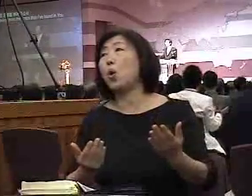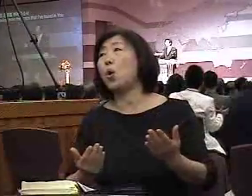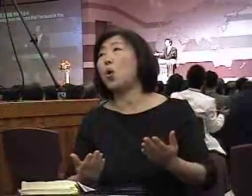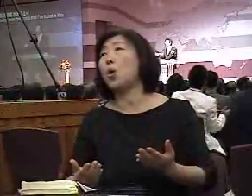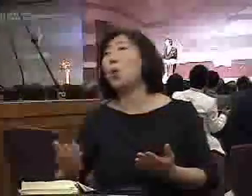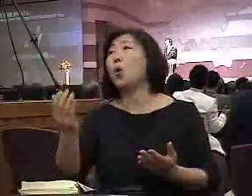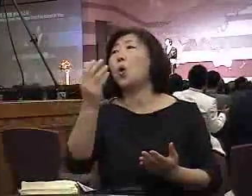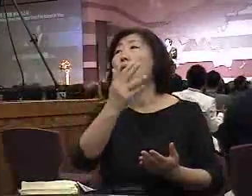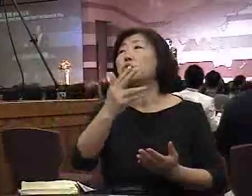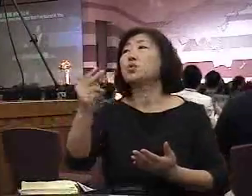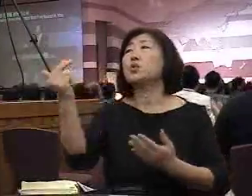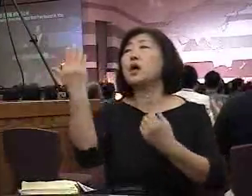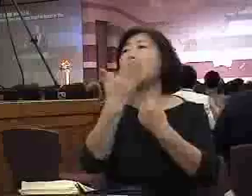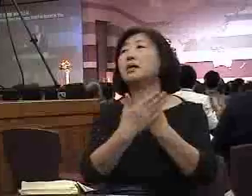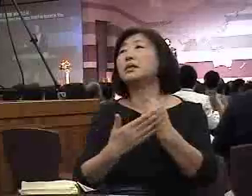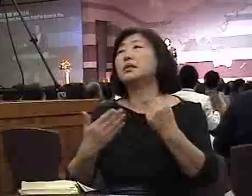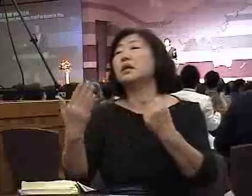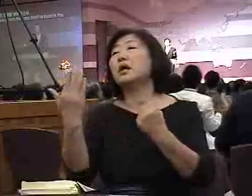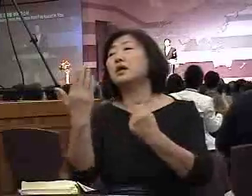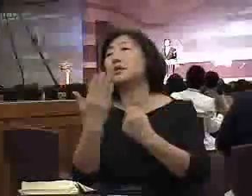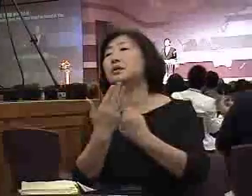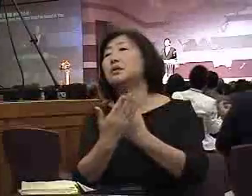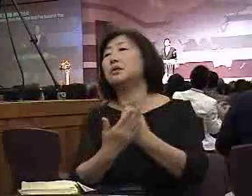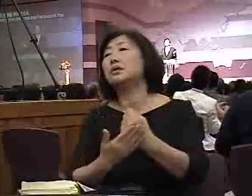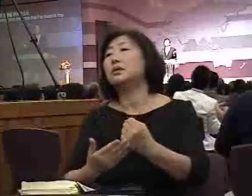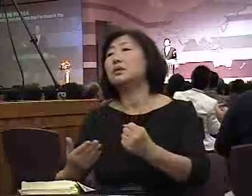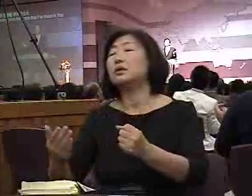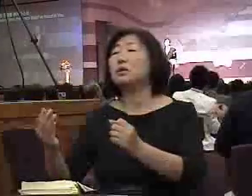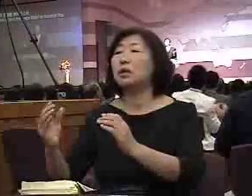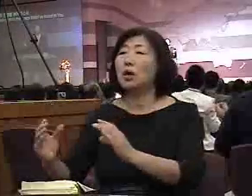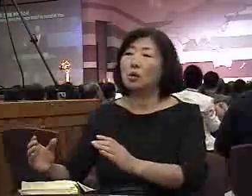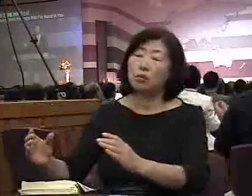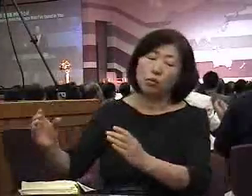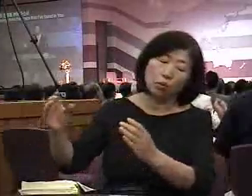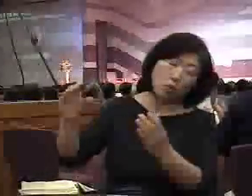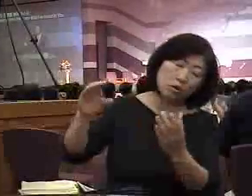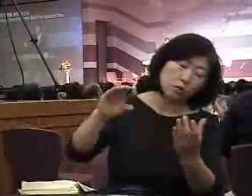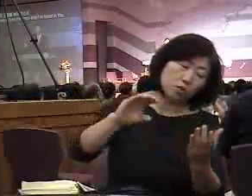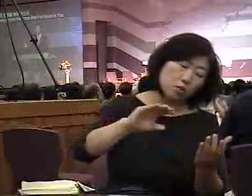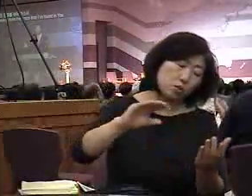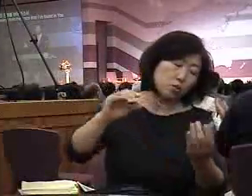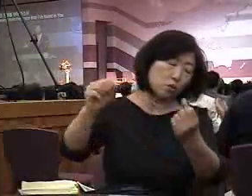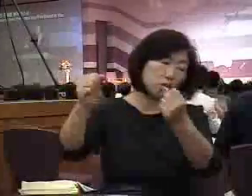하시고 주의 은혜를